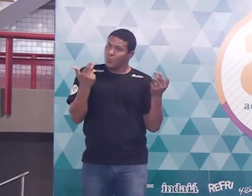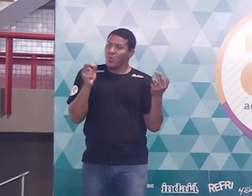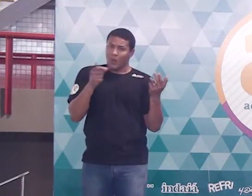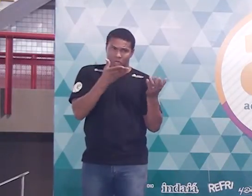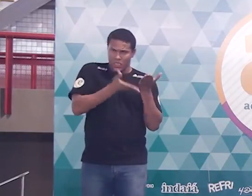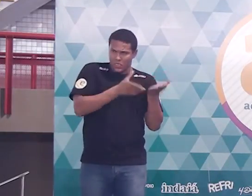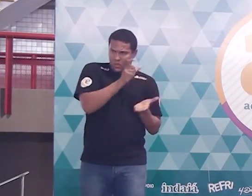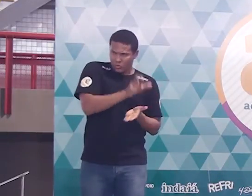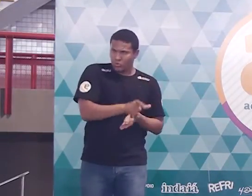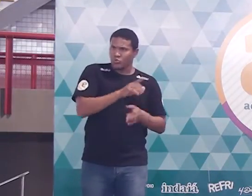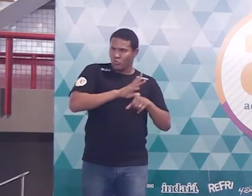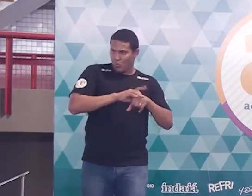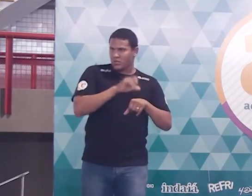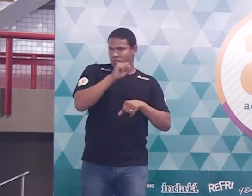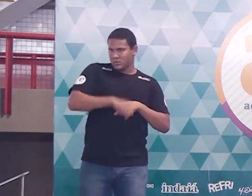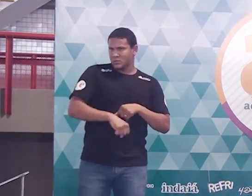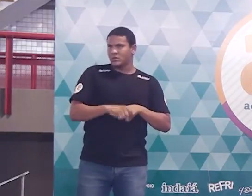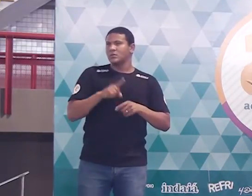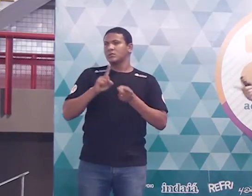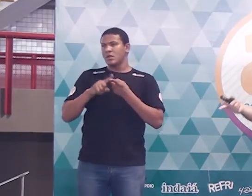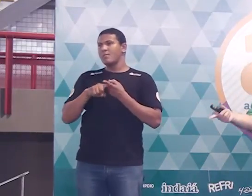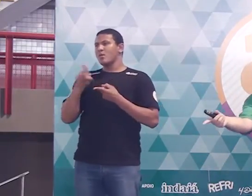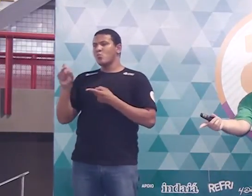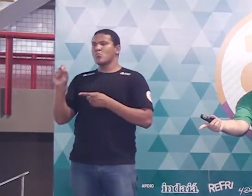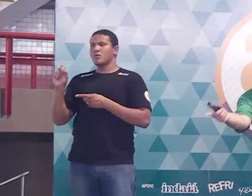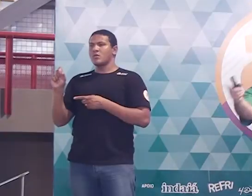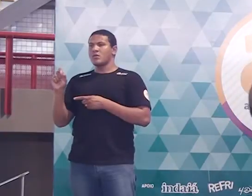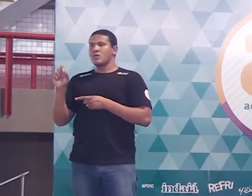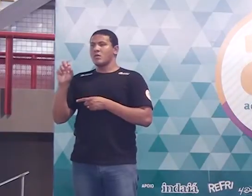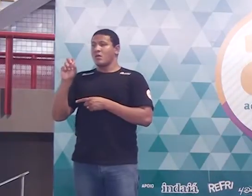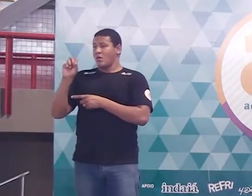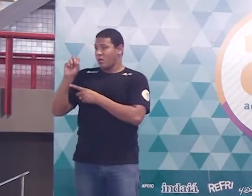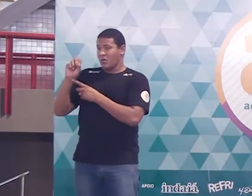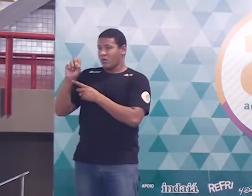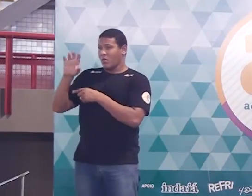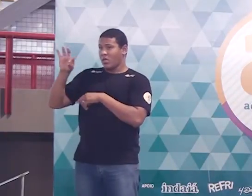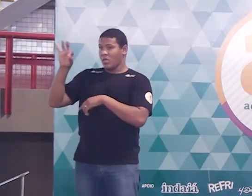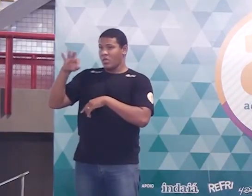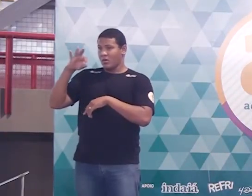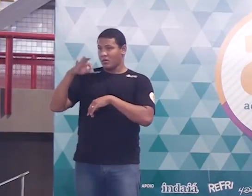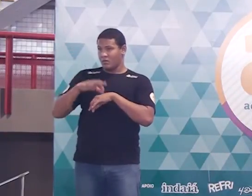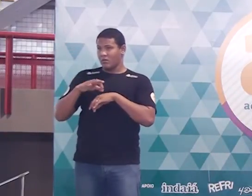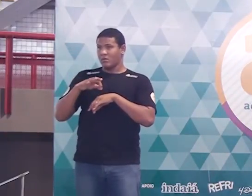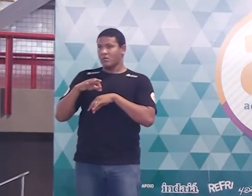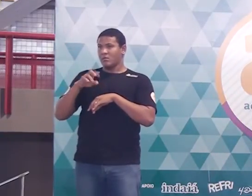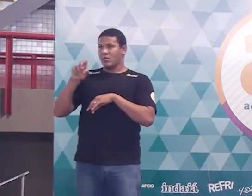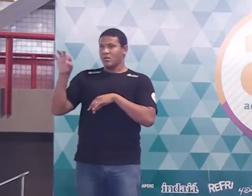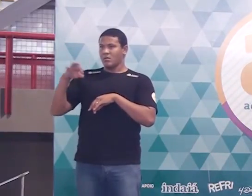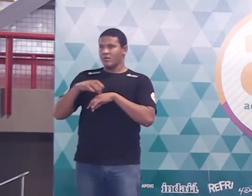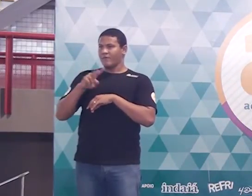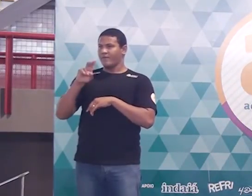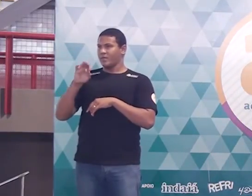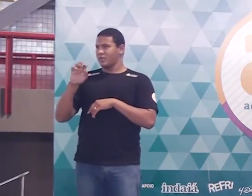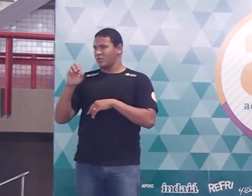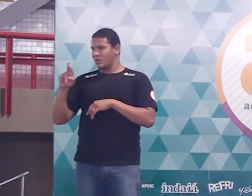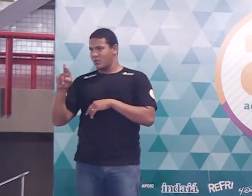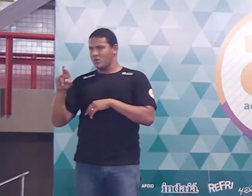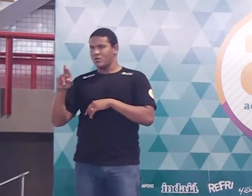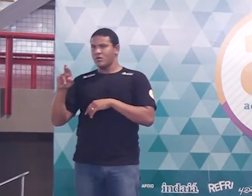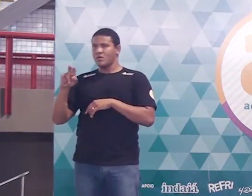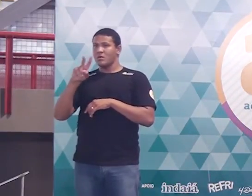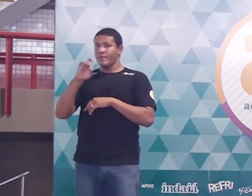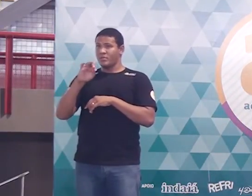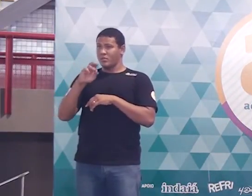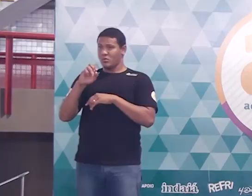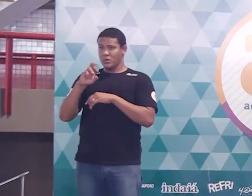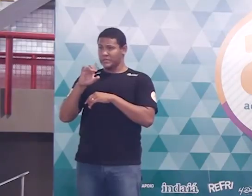os doentes, o que é que eu tenho que fazer também? Combater o vetor. Se eu não fizer isso aí, a tendência é eu